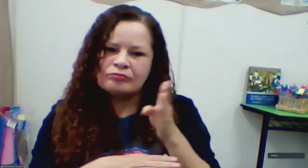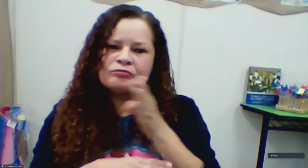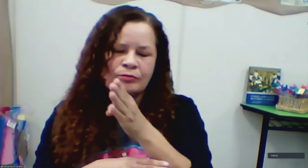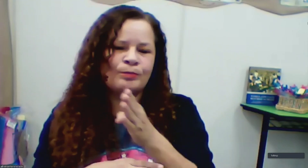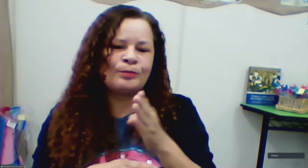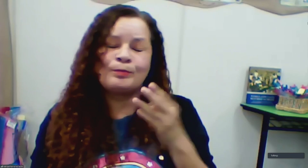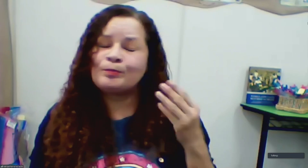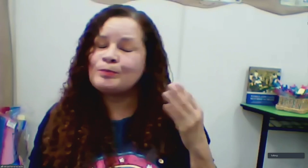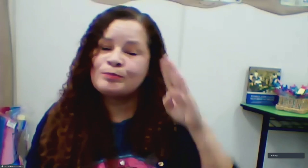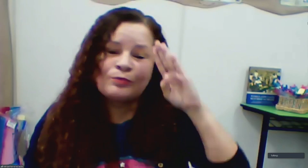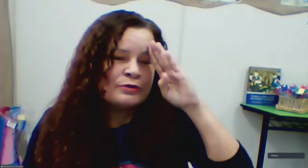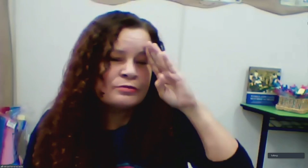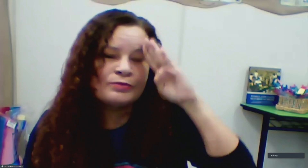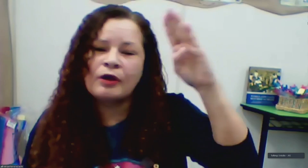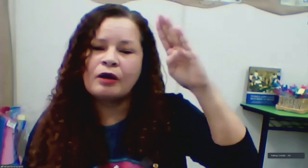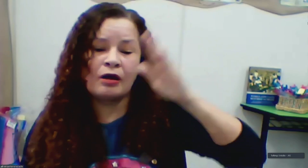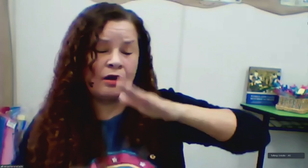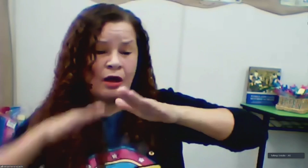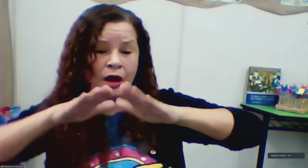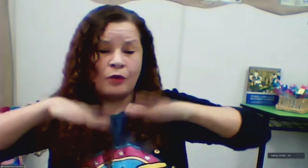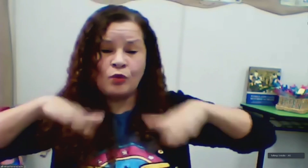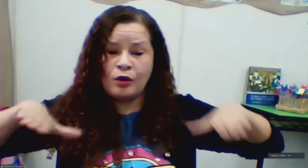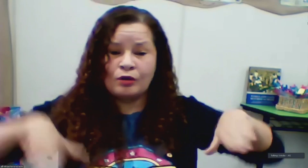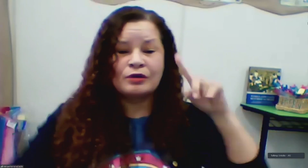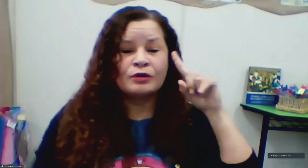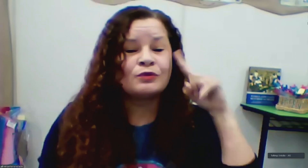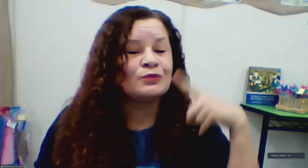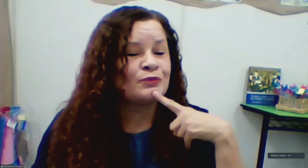exemplo, você tem que incentivá-los, isso é muito importante.